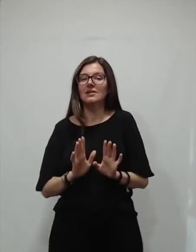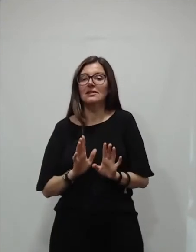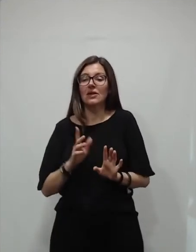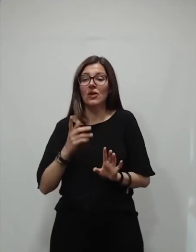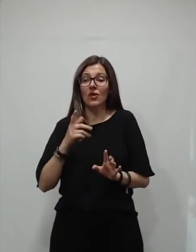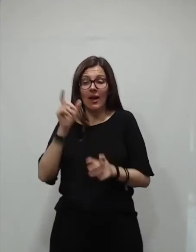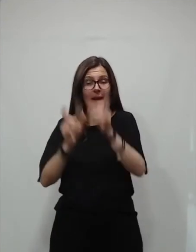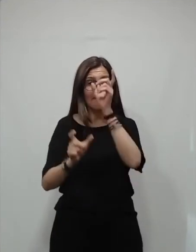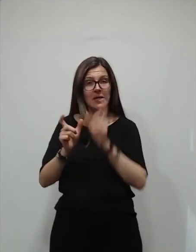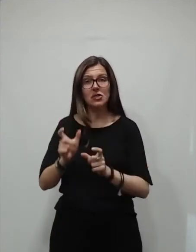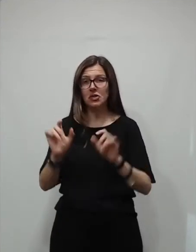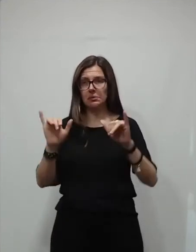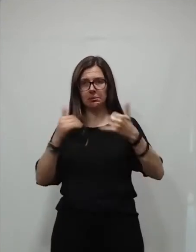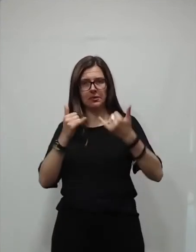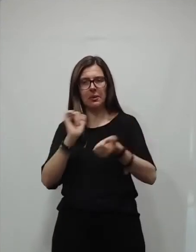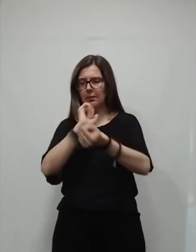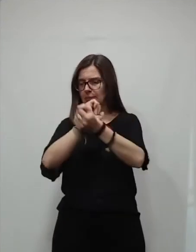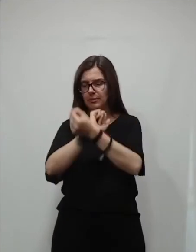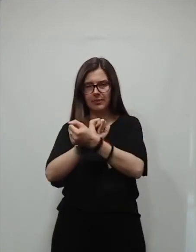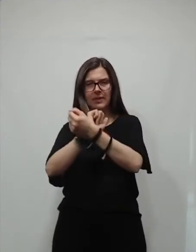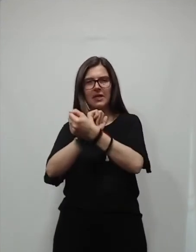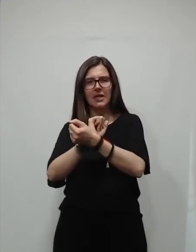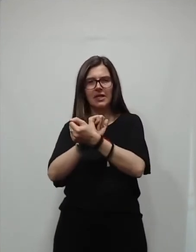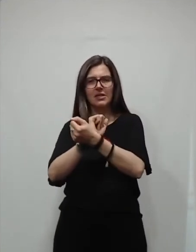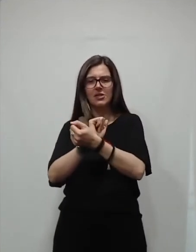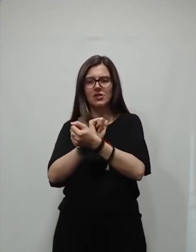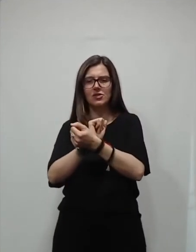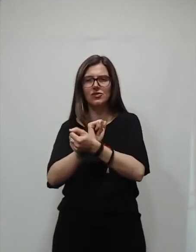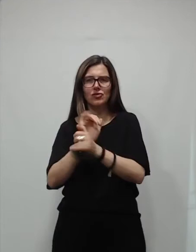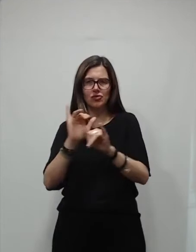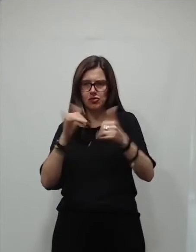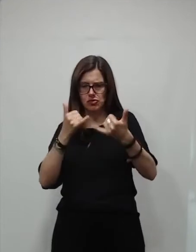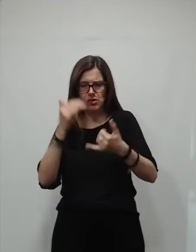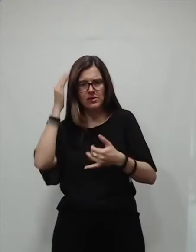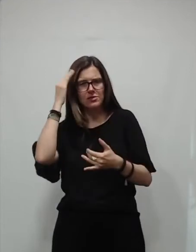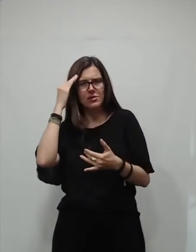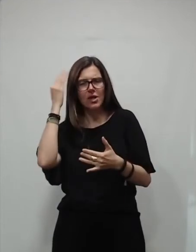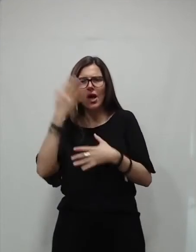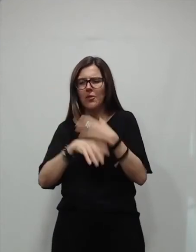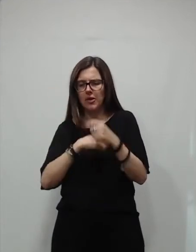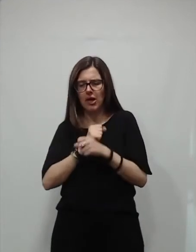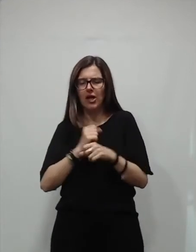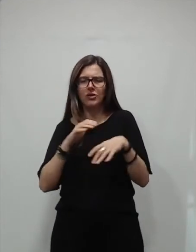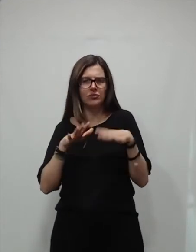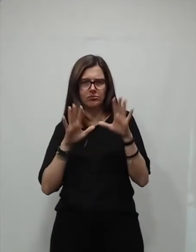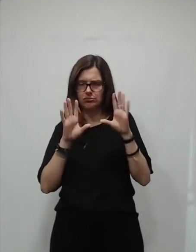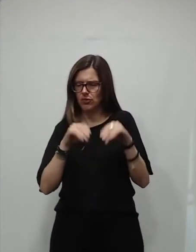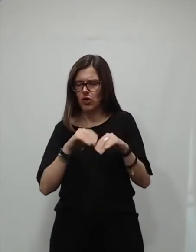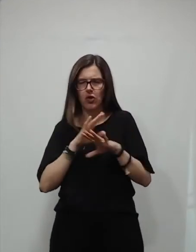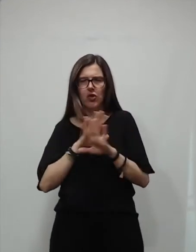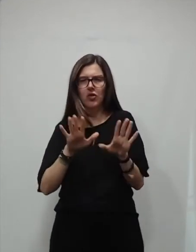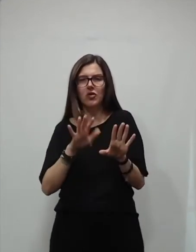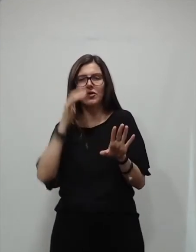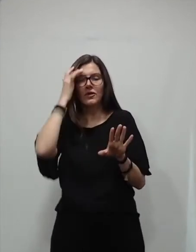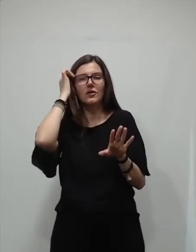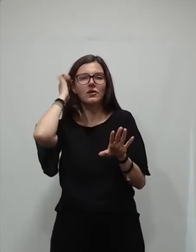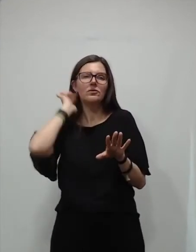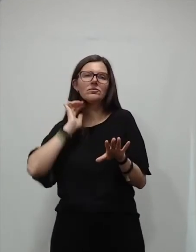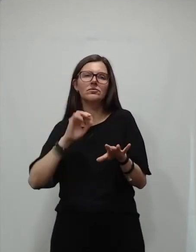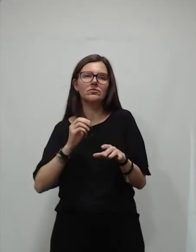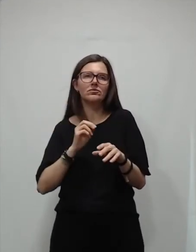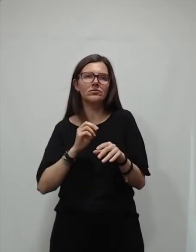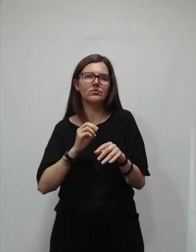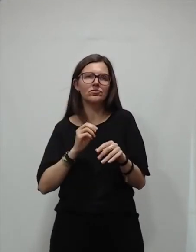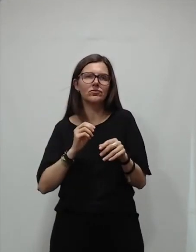se encuentran condenadas a cumplir una pena o una medida de seguridad en un establecimiento penitenciario o en un nosocomio